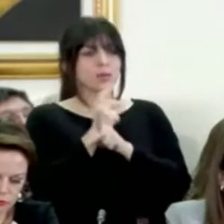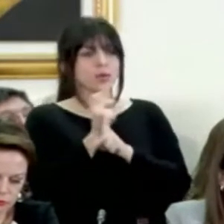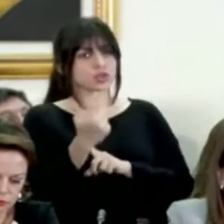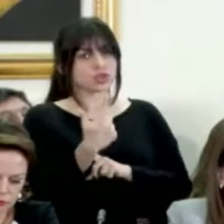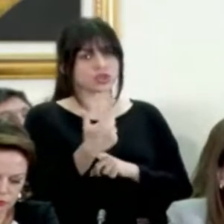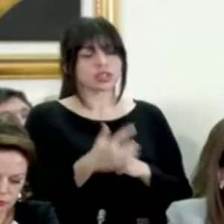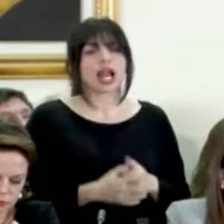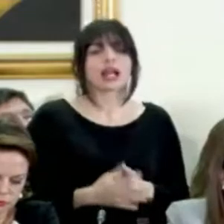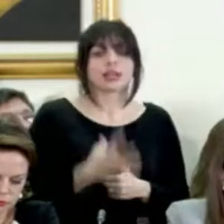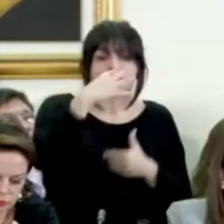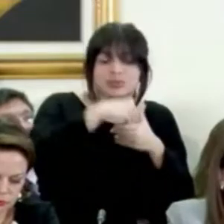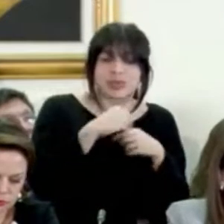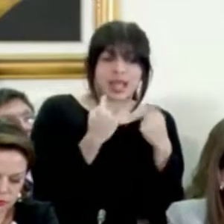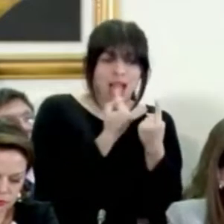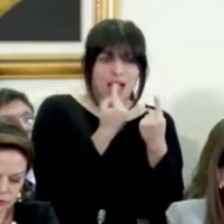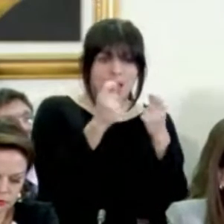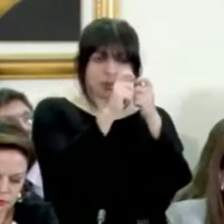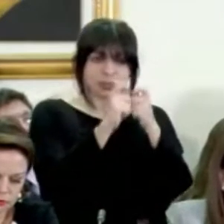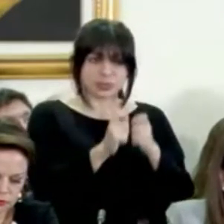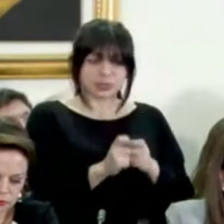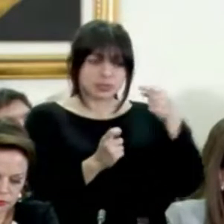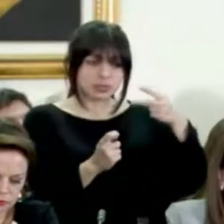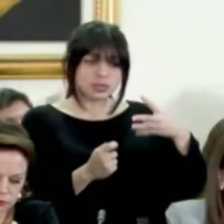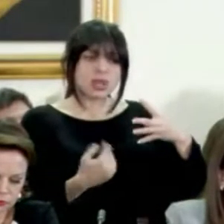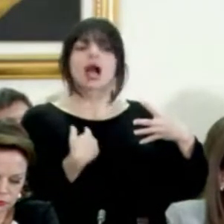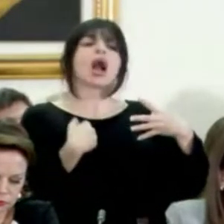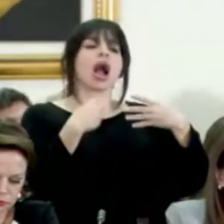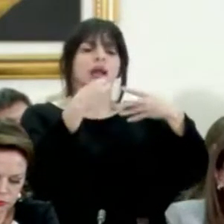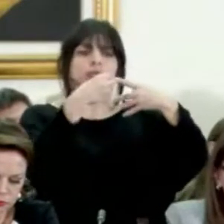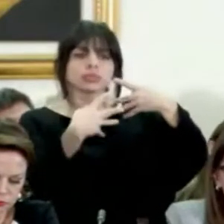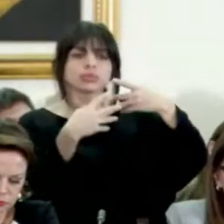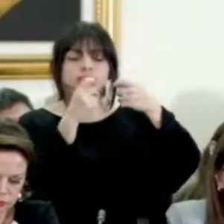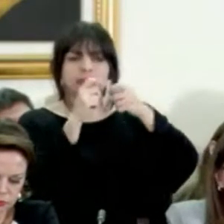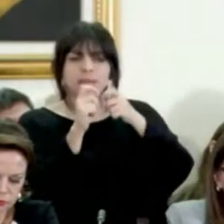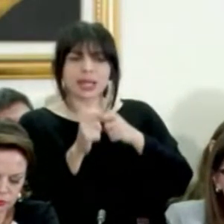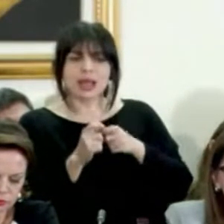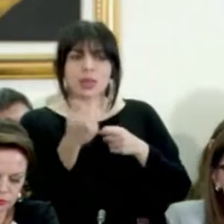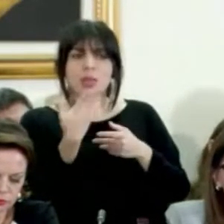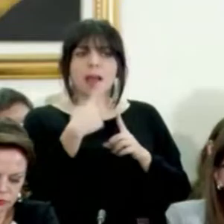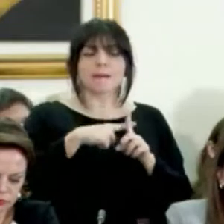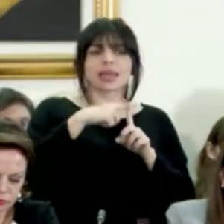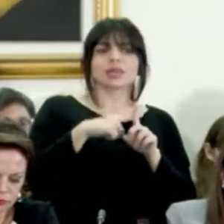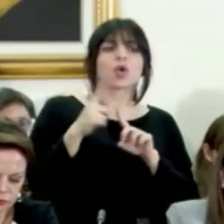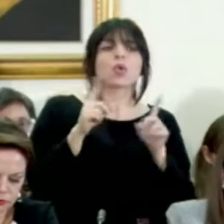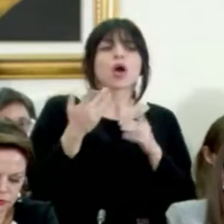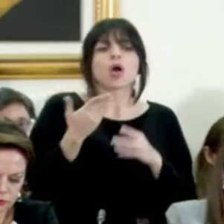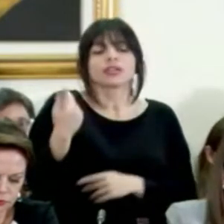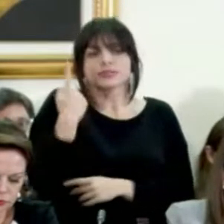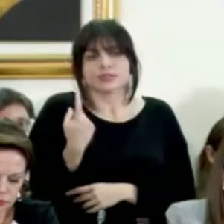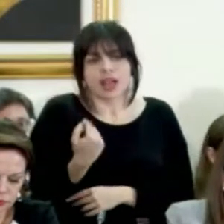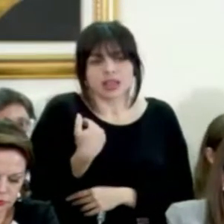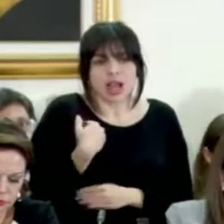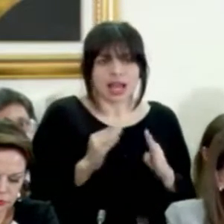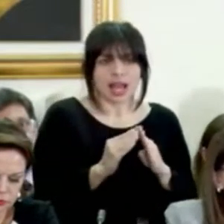social. Dentro de cada dimensión hay un conjunto de indicadores que son los que me van a medir las privaciones que tienen